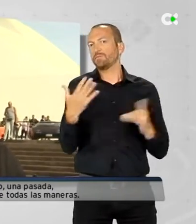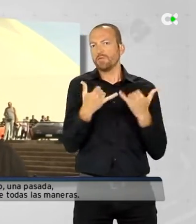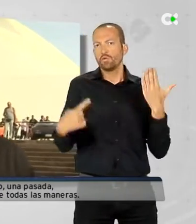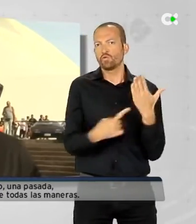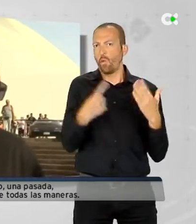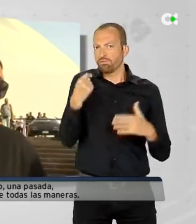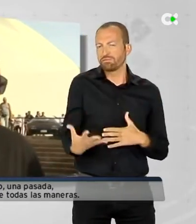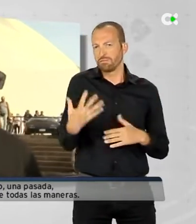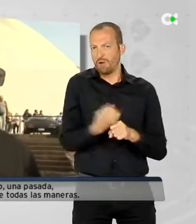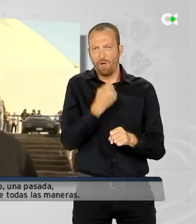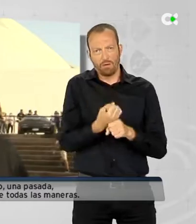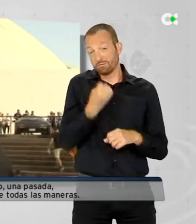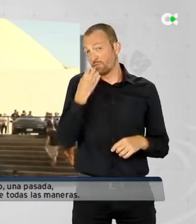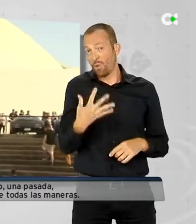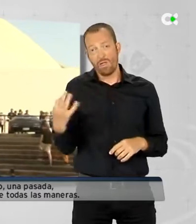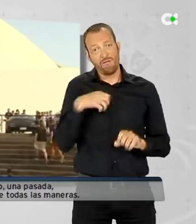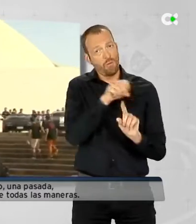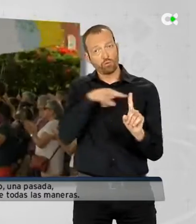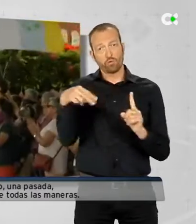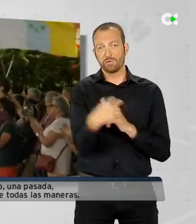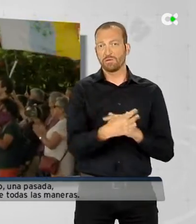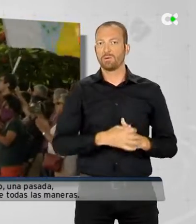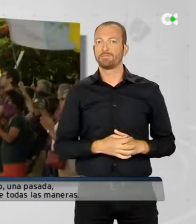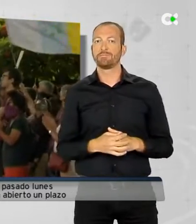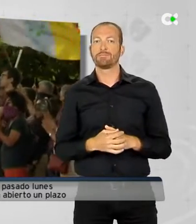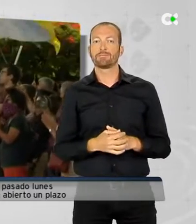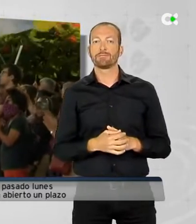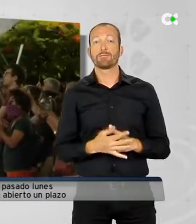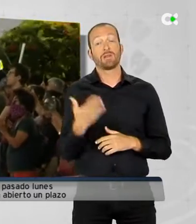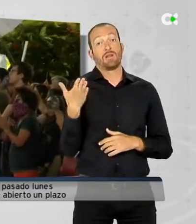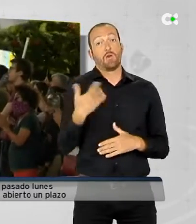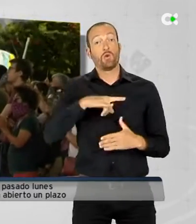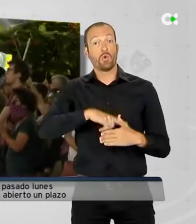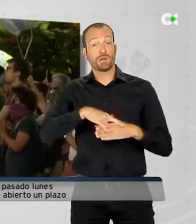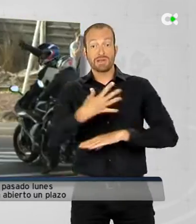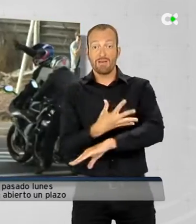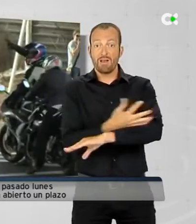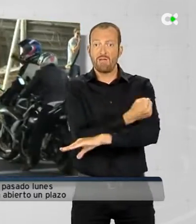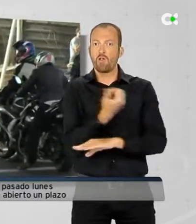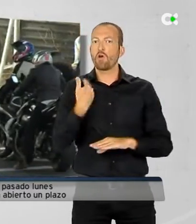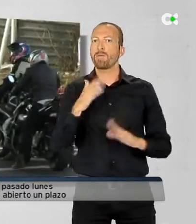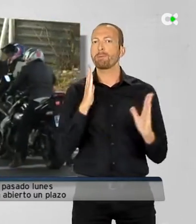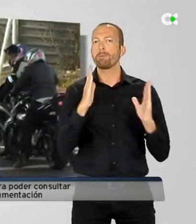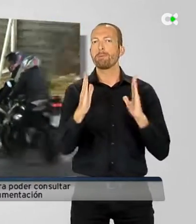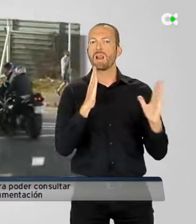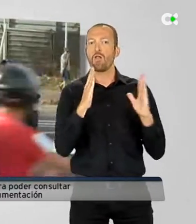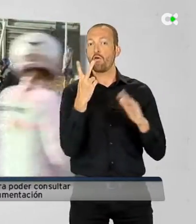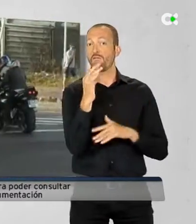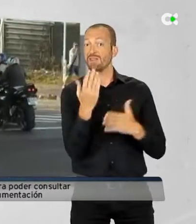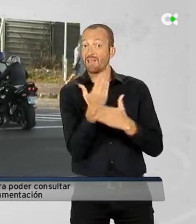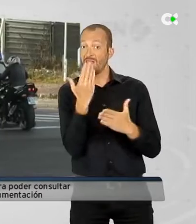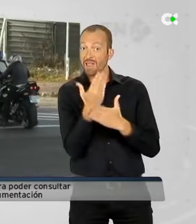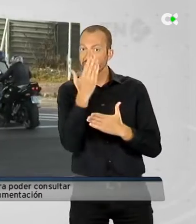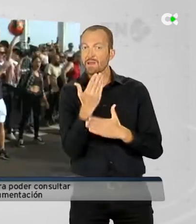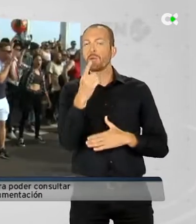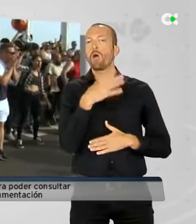trabajo, una pasada, hay que verlo de todas las maneras. Desde el pasado lunes, el Cabildo ha abierto un plazo de 20 días para